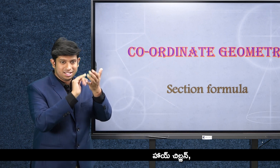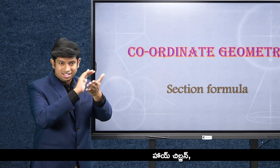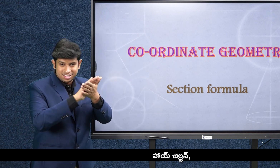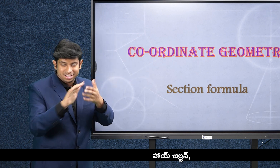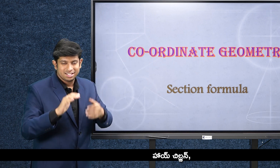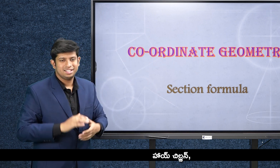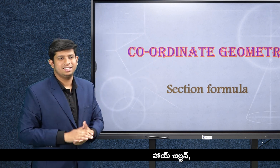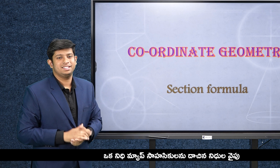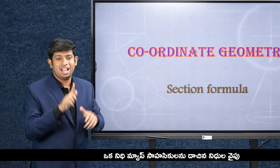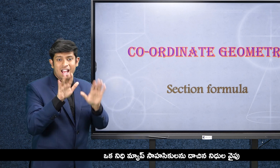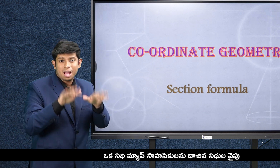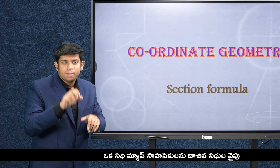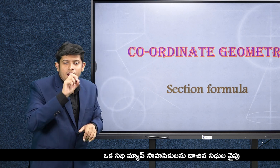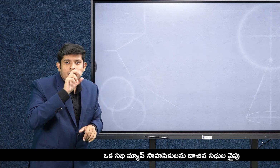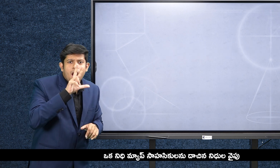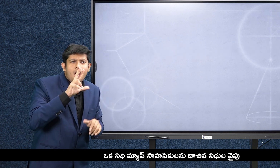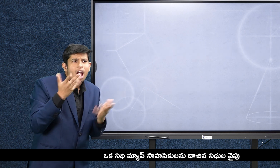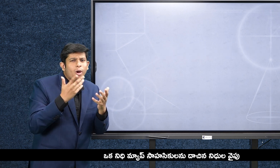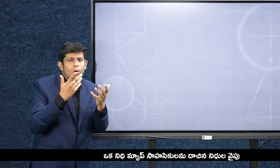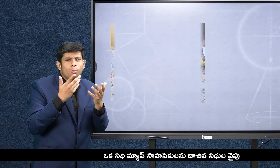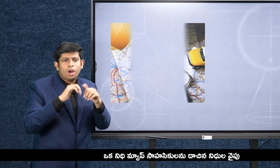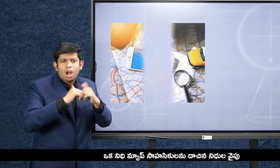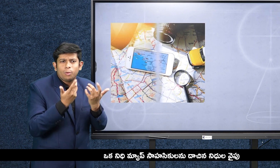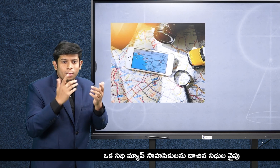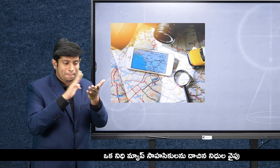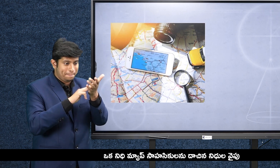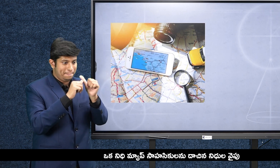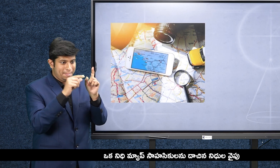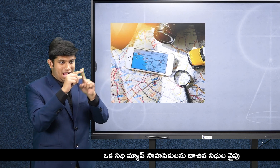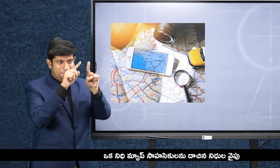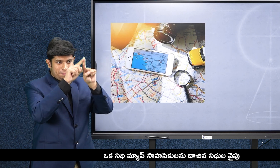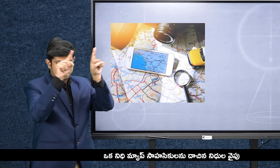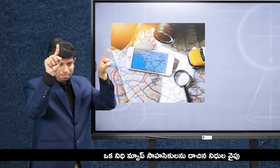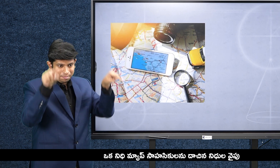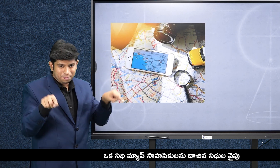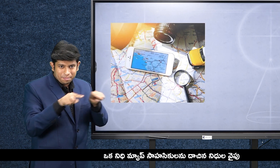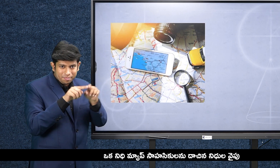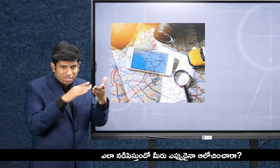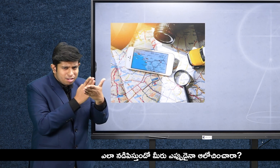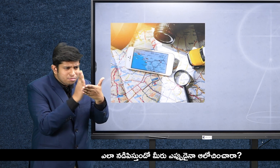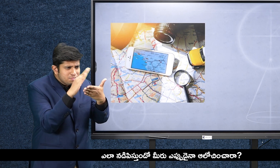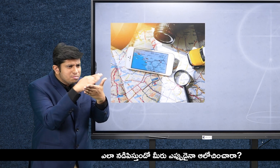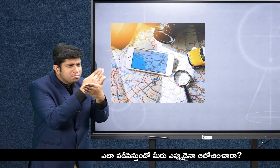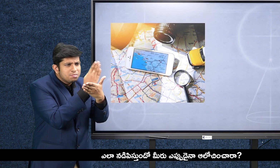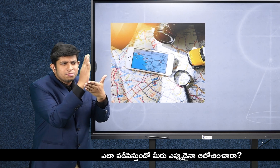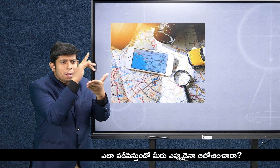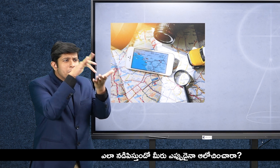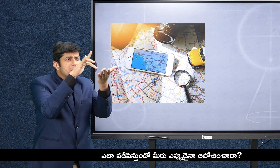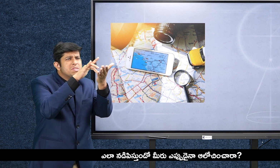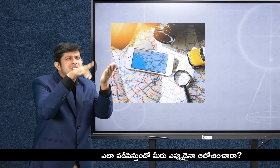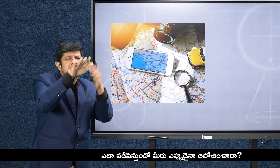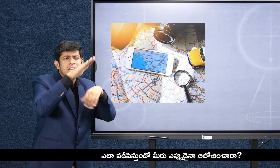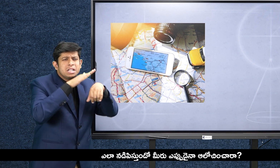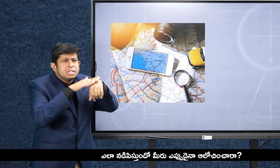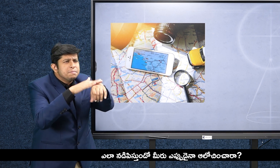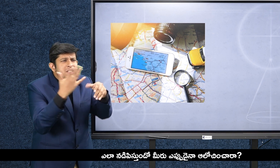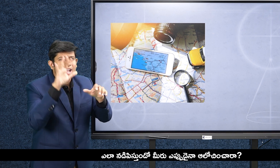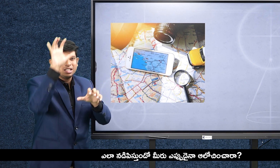చిల్డ్రన్ ఒక నిధి మ్యాప్ సాహసికులను దాచిన నిధుల వైపు ఎలా నడిపిస్తుందో మీరు ఎప్పుడైనా